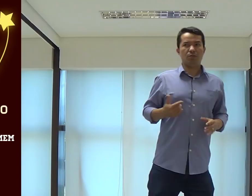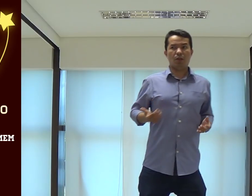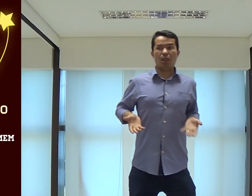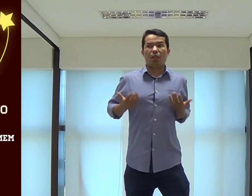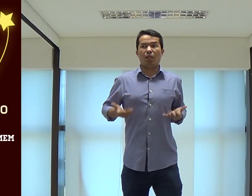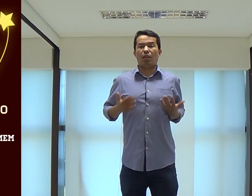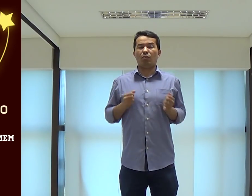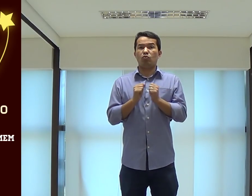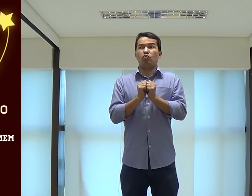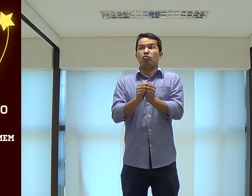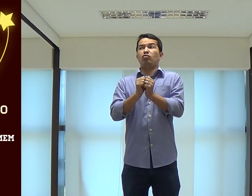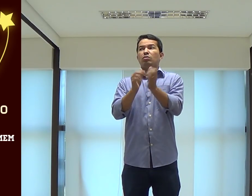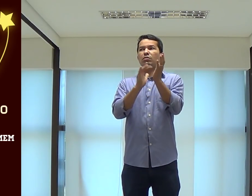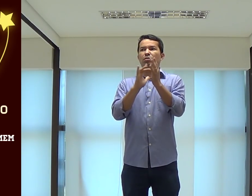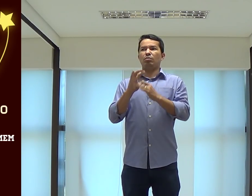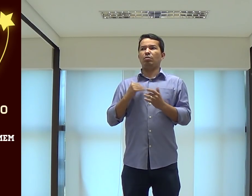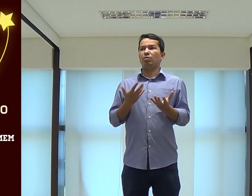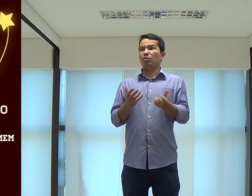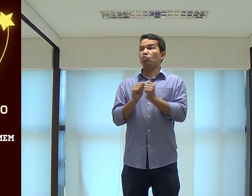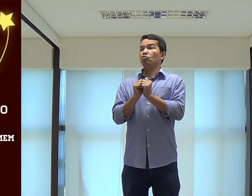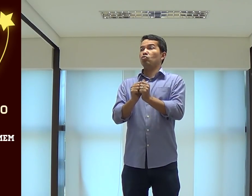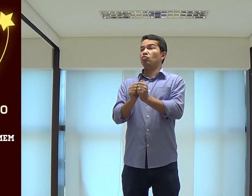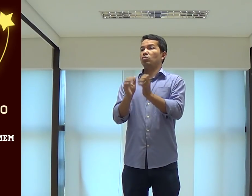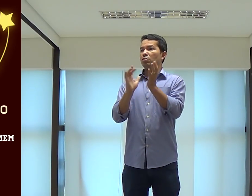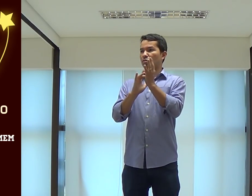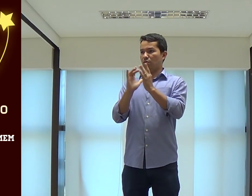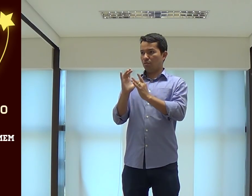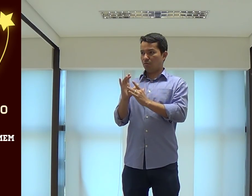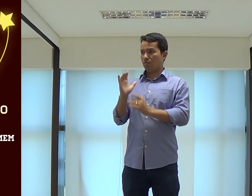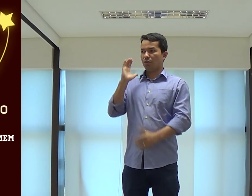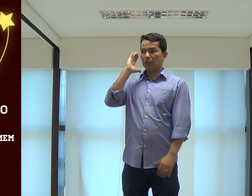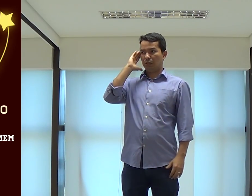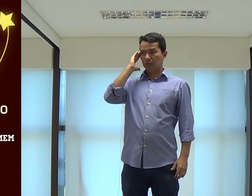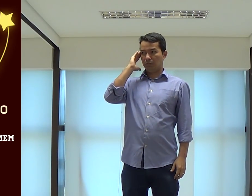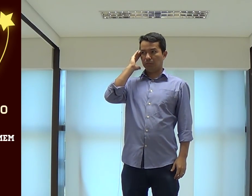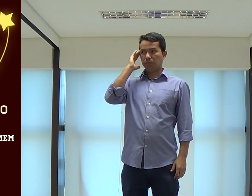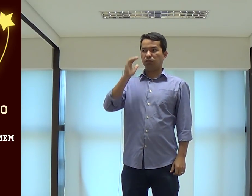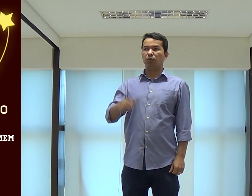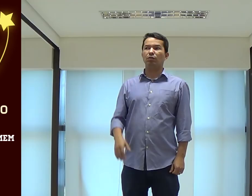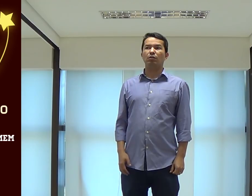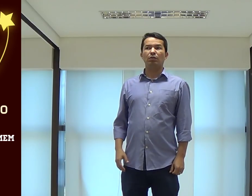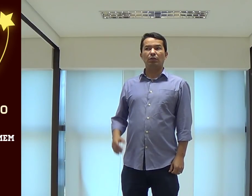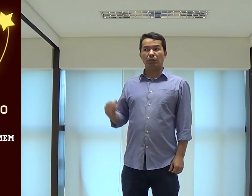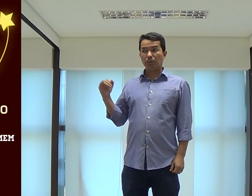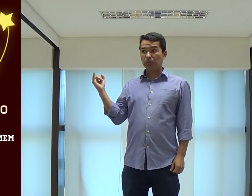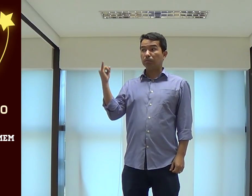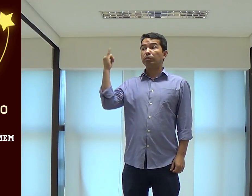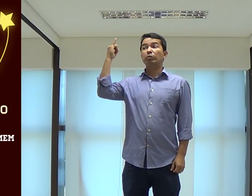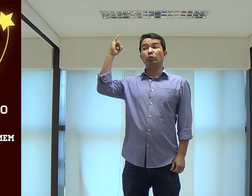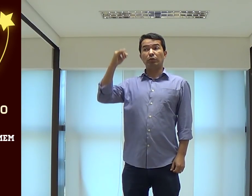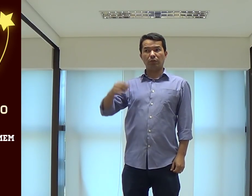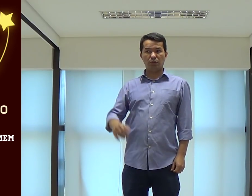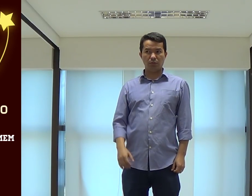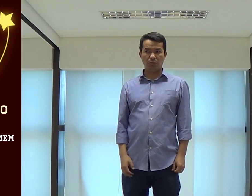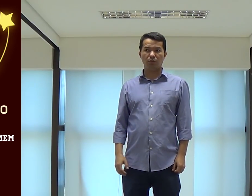quero esse peso, eu quero que isso sempre esteja leve, junto com Jesus, sempre isso, é o que eu quero. Então isso é muito